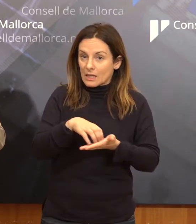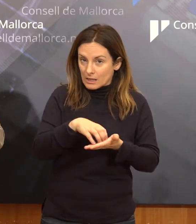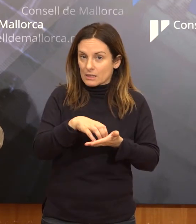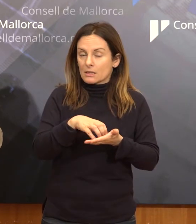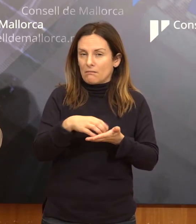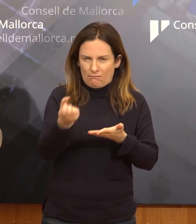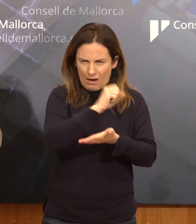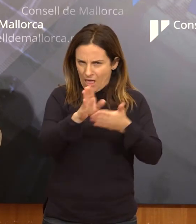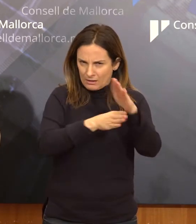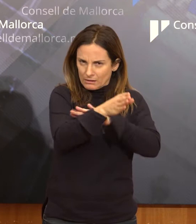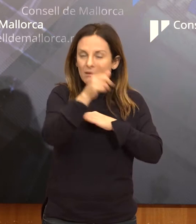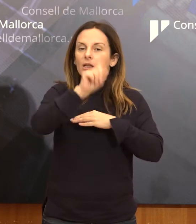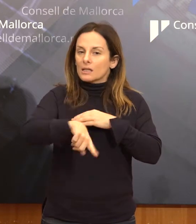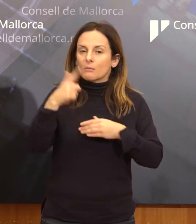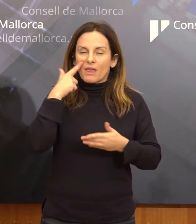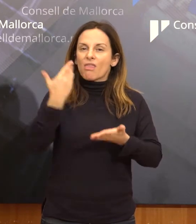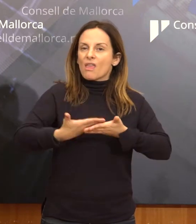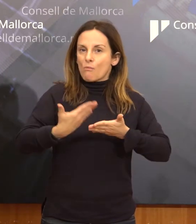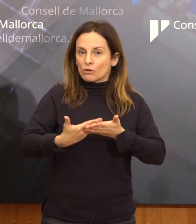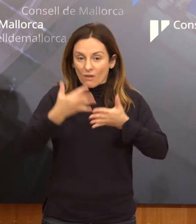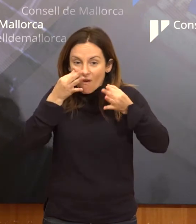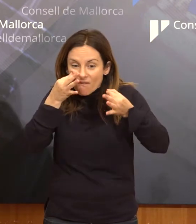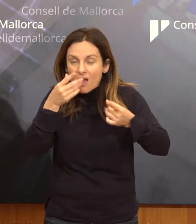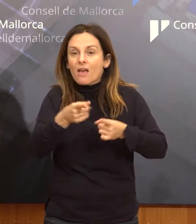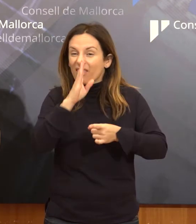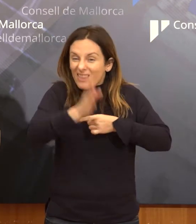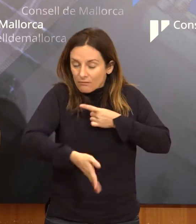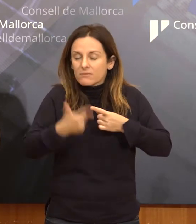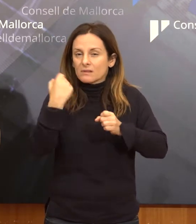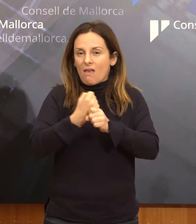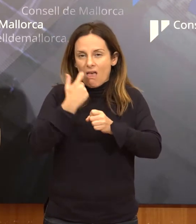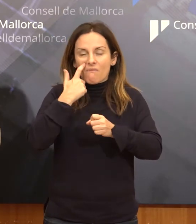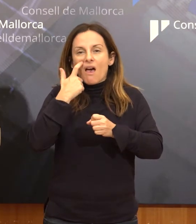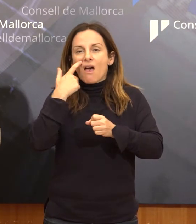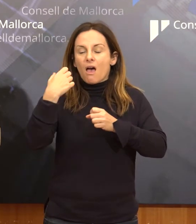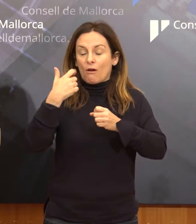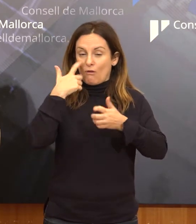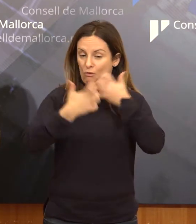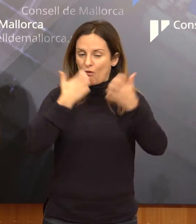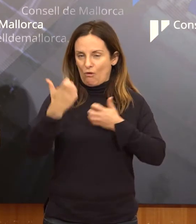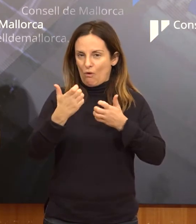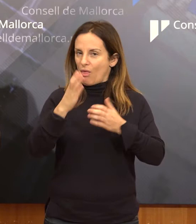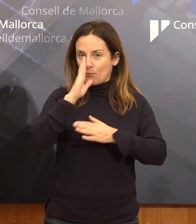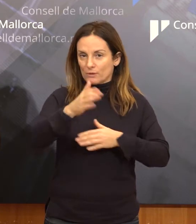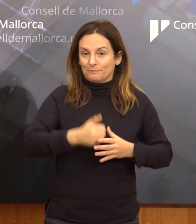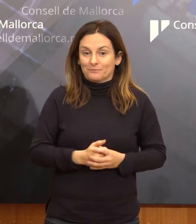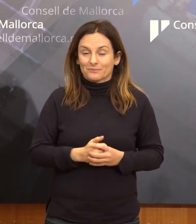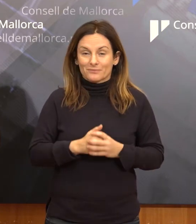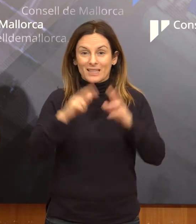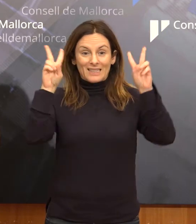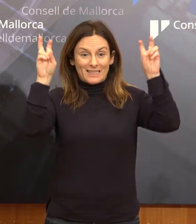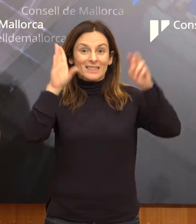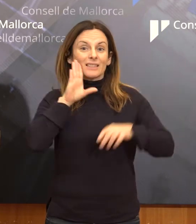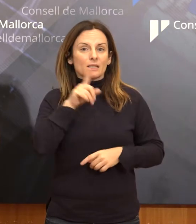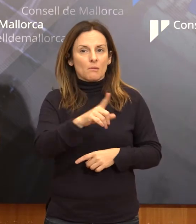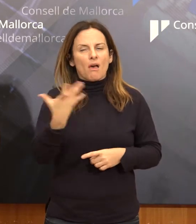demostraciones en vivo él tenía tenía un papel fundamental fundamental en su planificación del